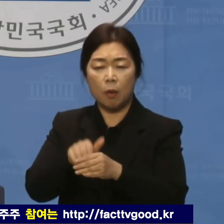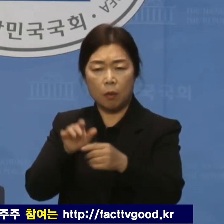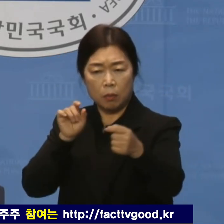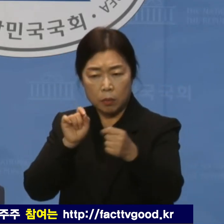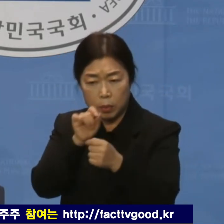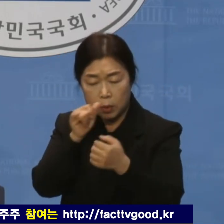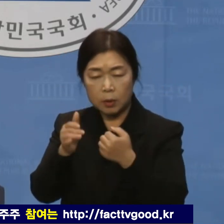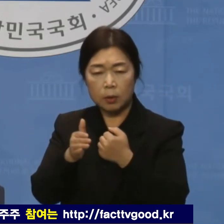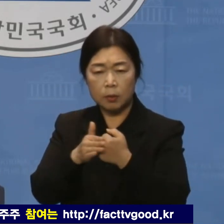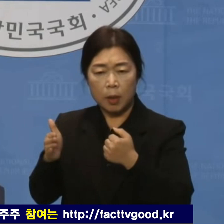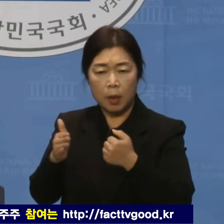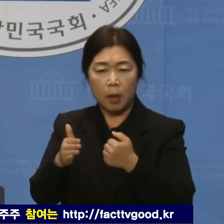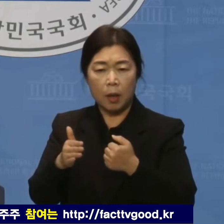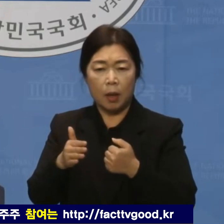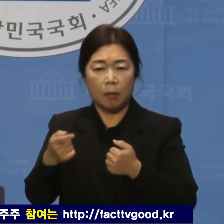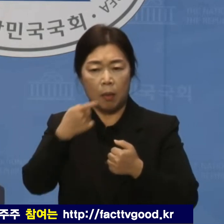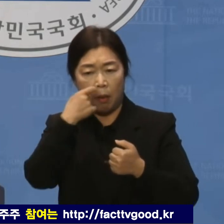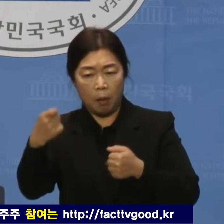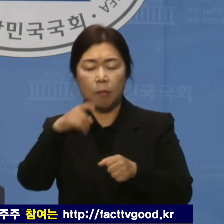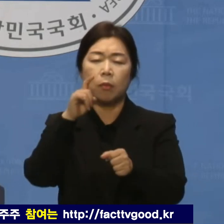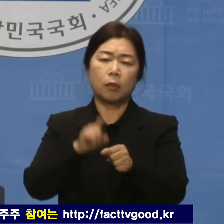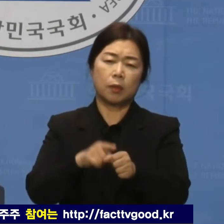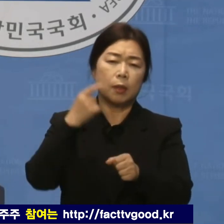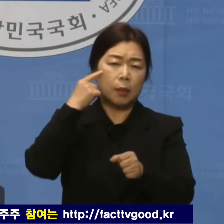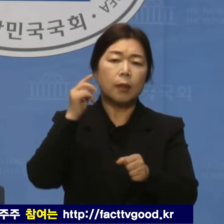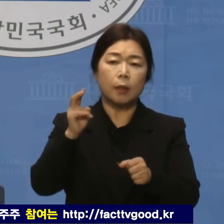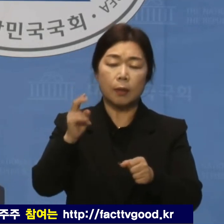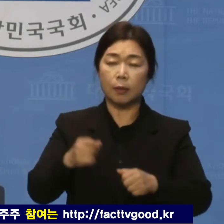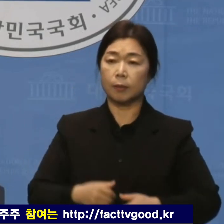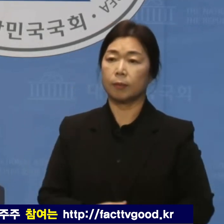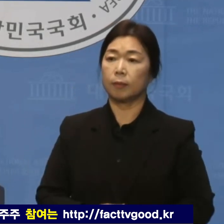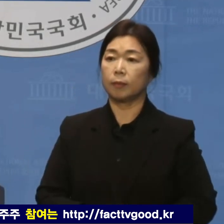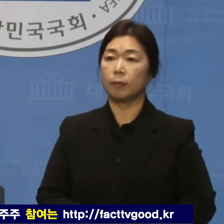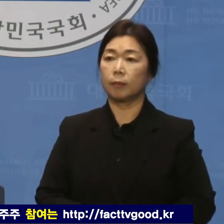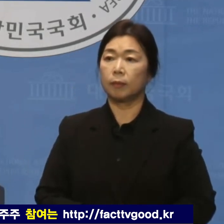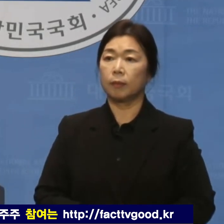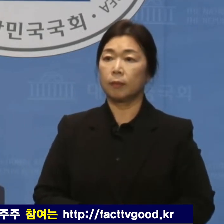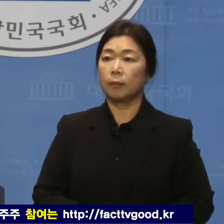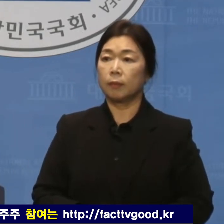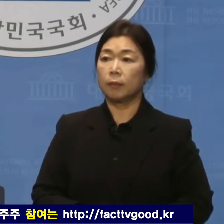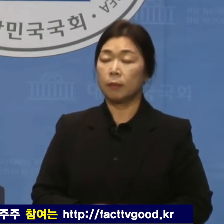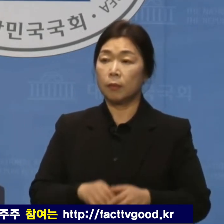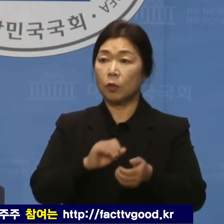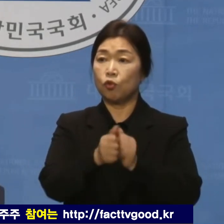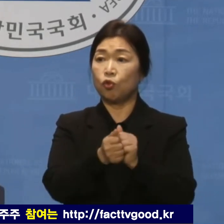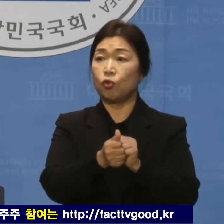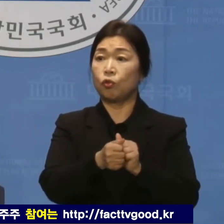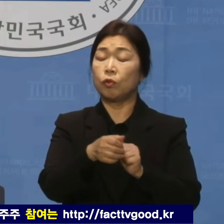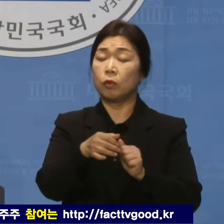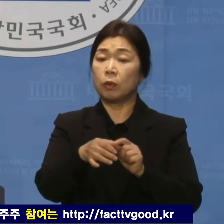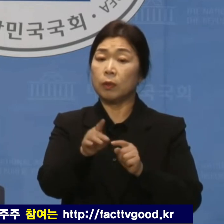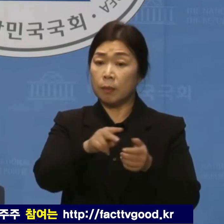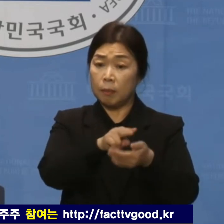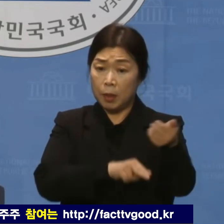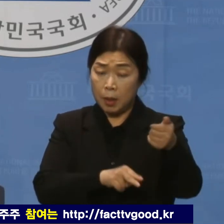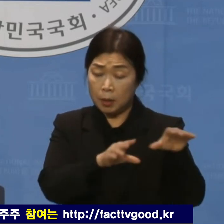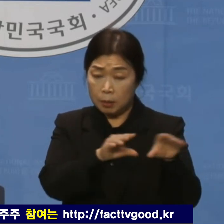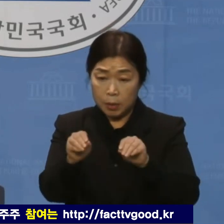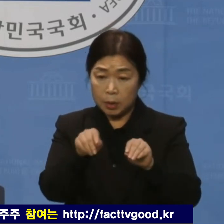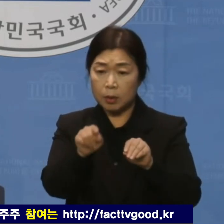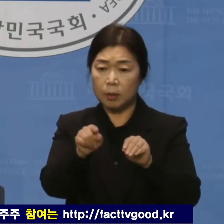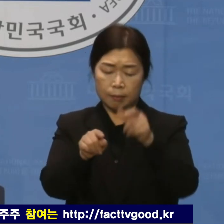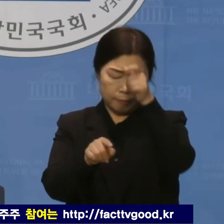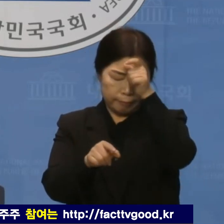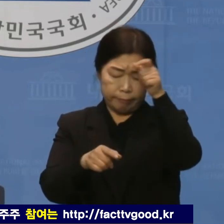의심을 하지 않을 수 없습니다 그동안 공도 한시적 금지 은한 태도를